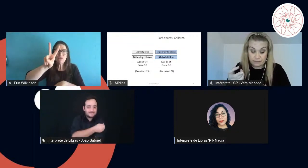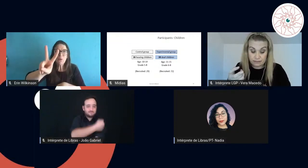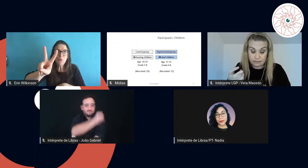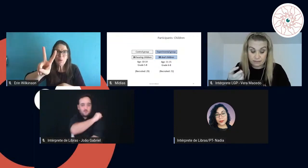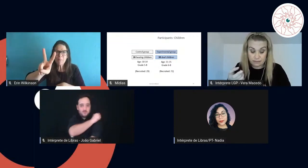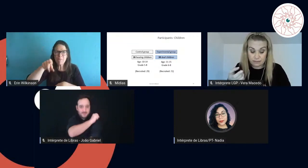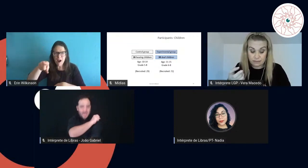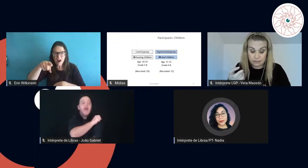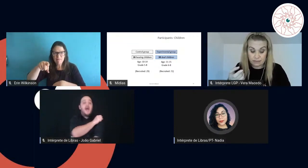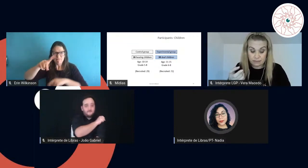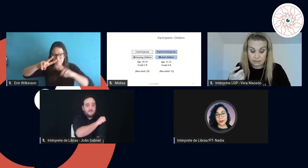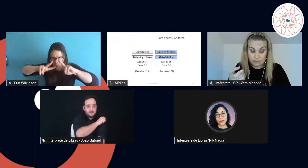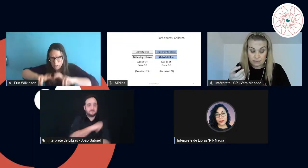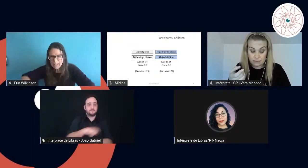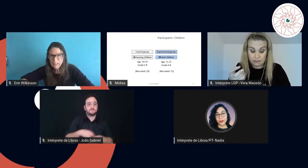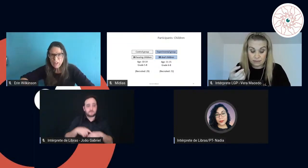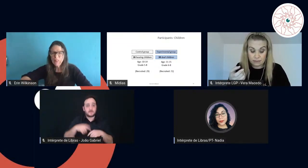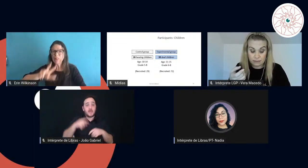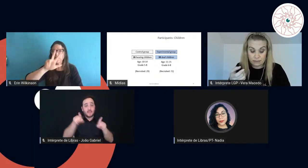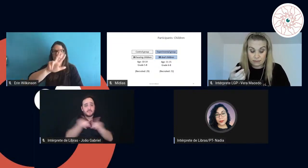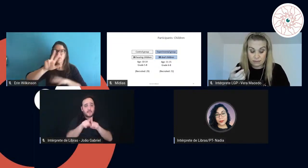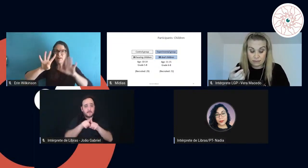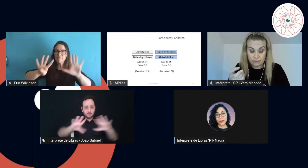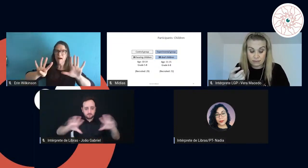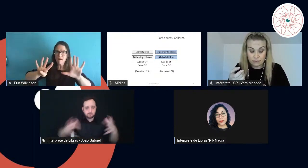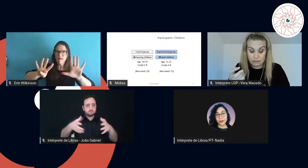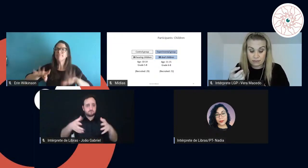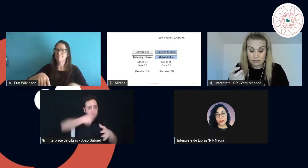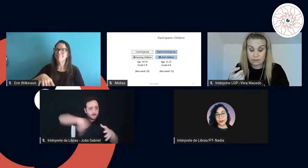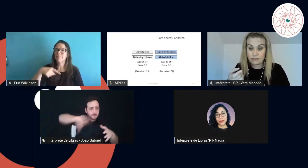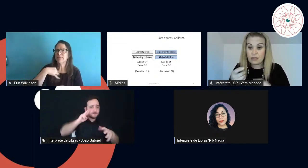crianças que estavam ali no ensino